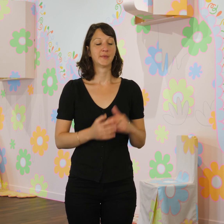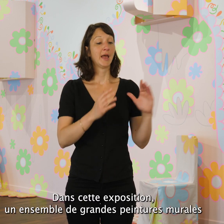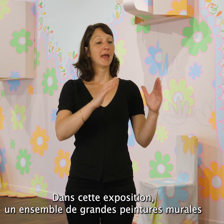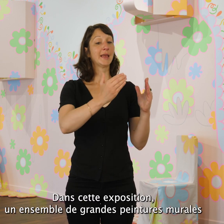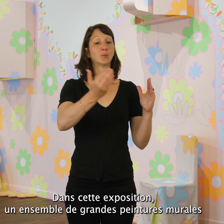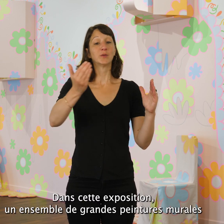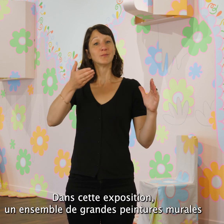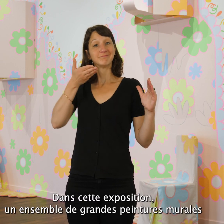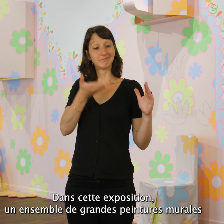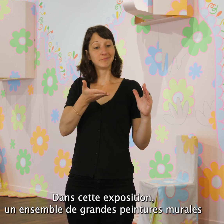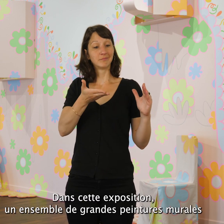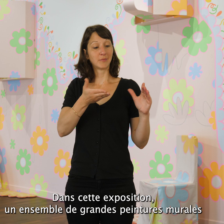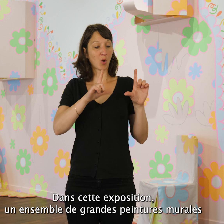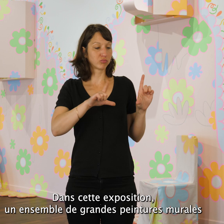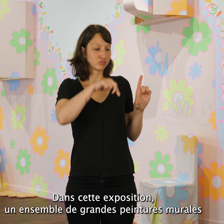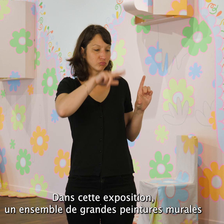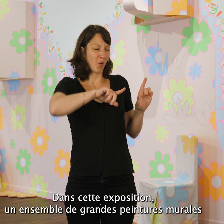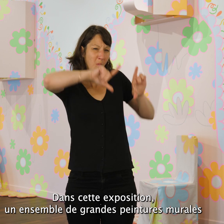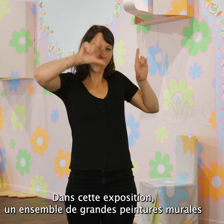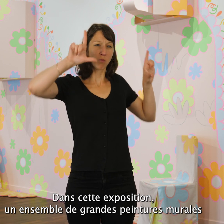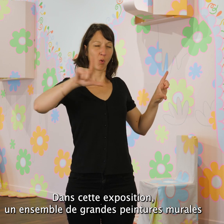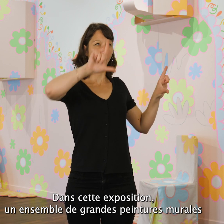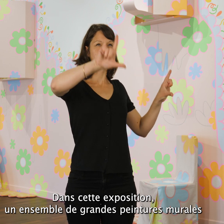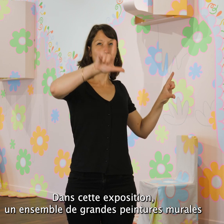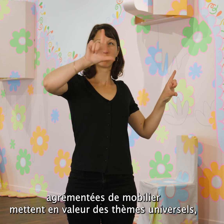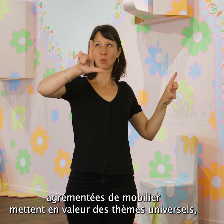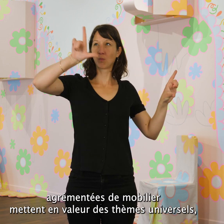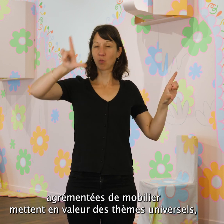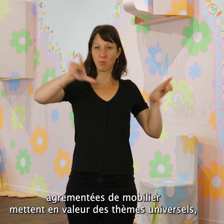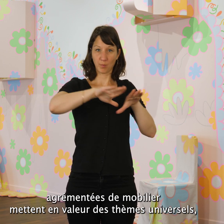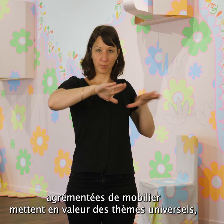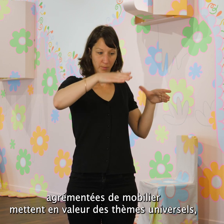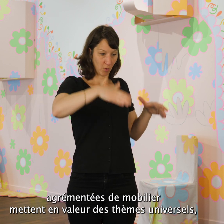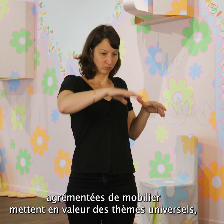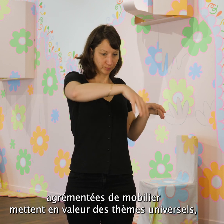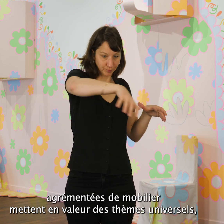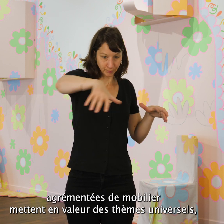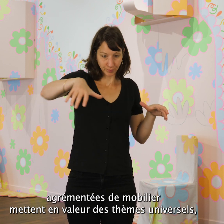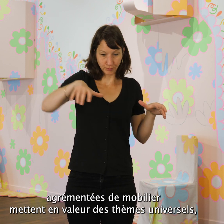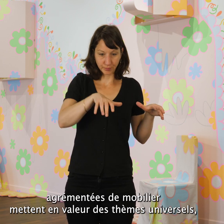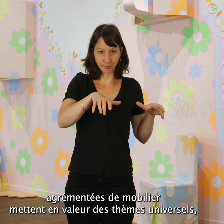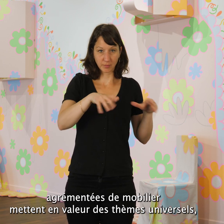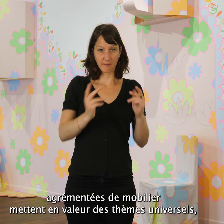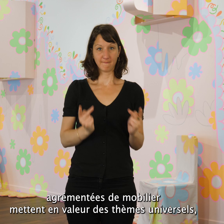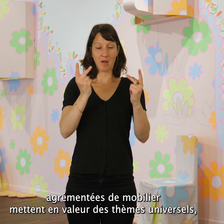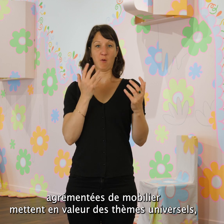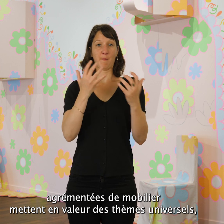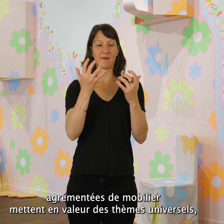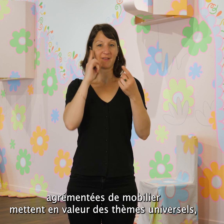Dans cette exposition, un ensemble de grandes peintures murales, agrémentées de mobilier, mettent en valeur des thèmes